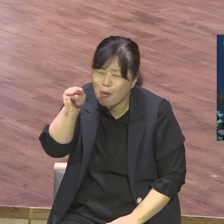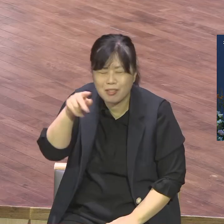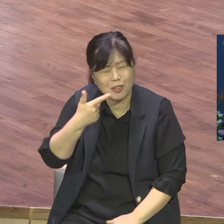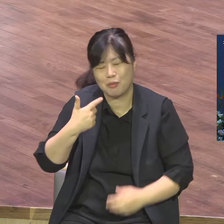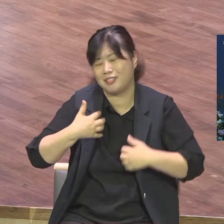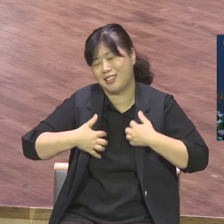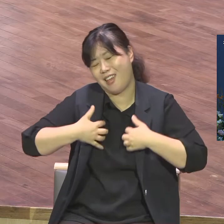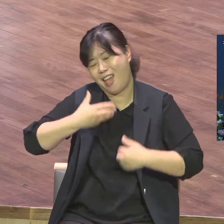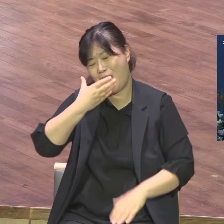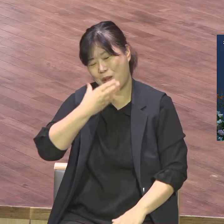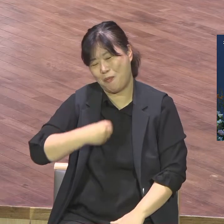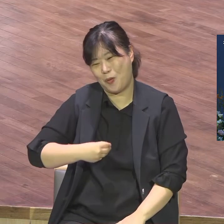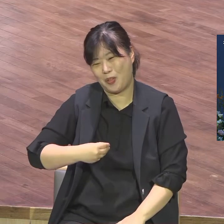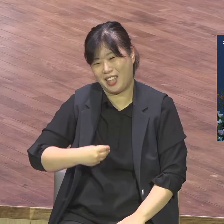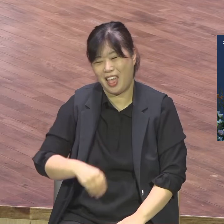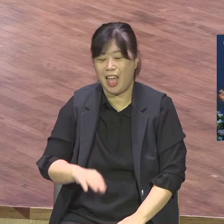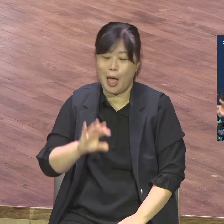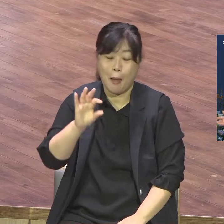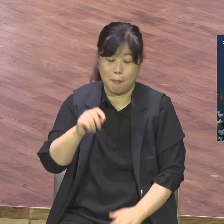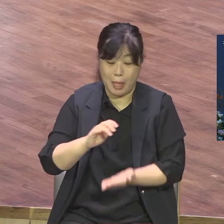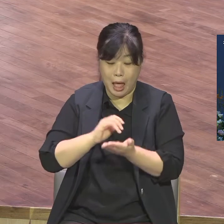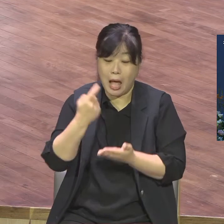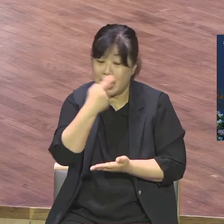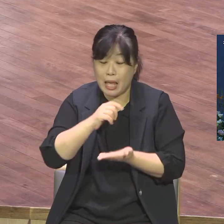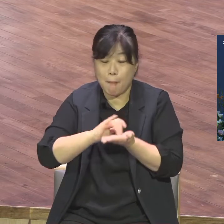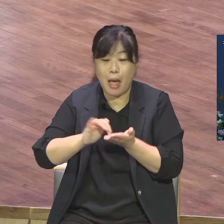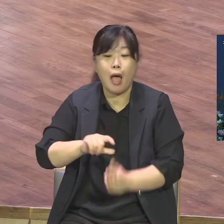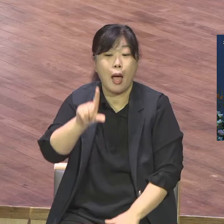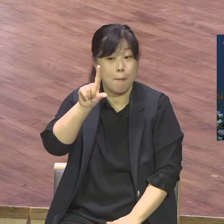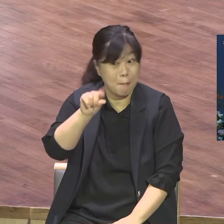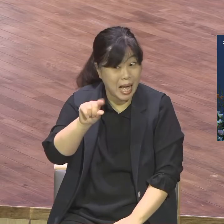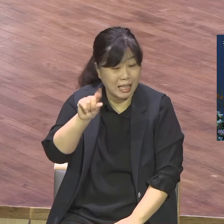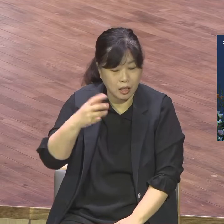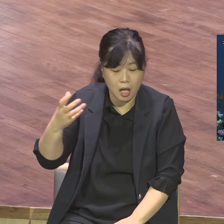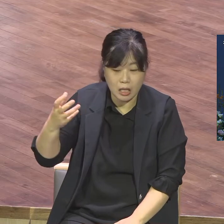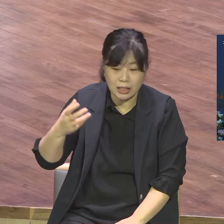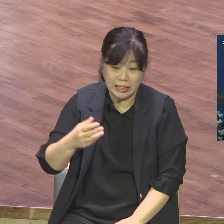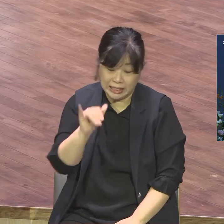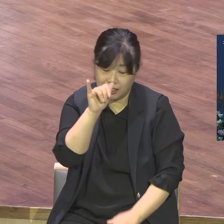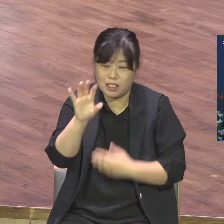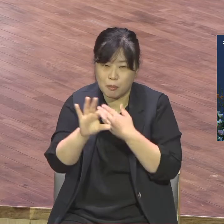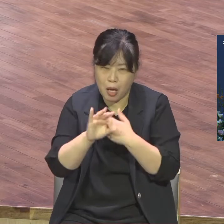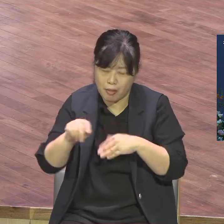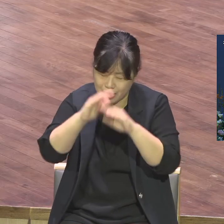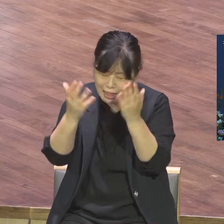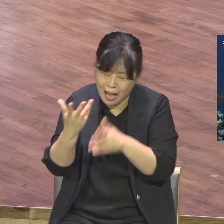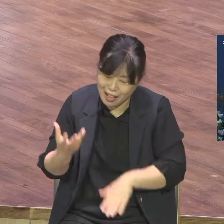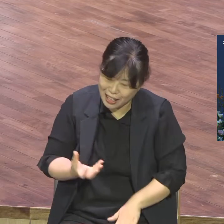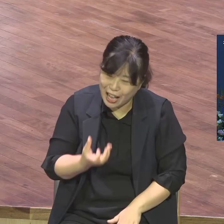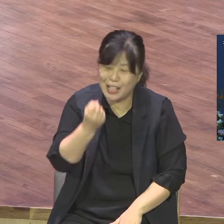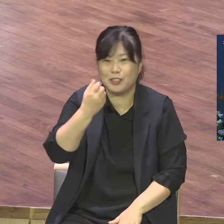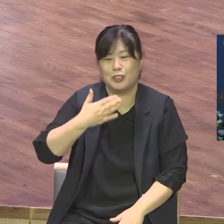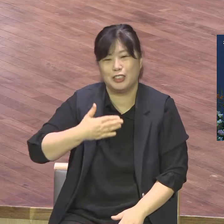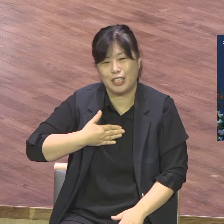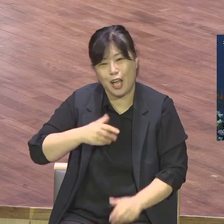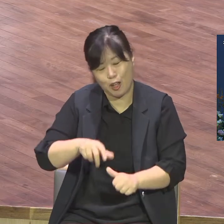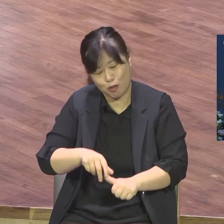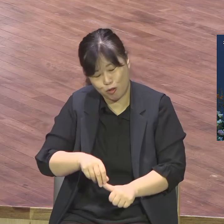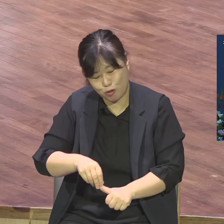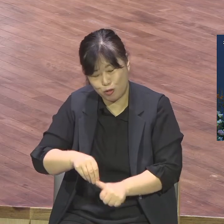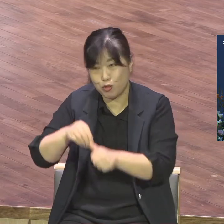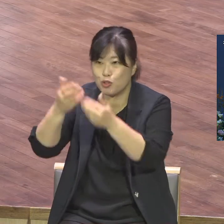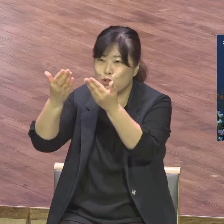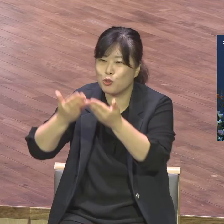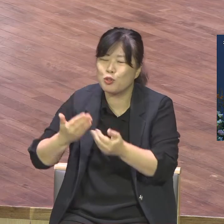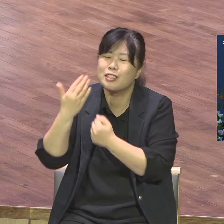내게 있으면 거입다 가지고 내 구주 주시는